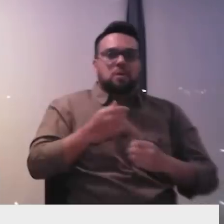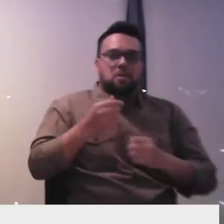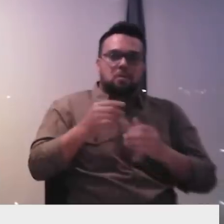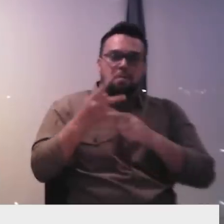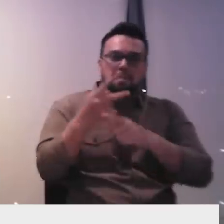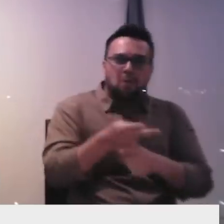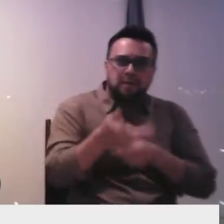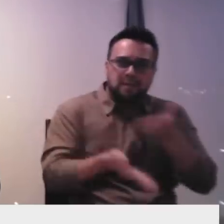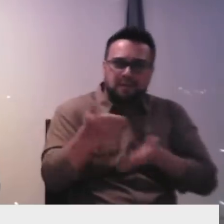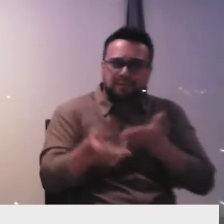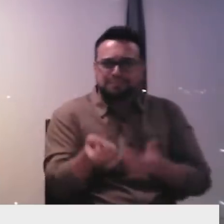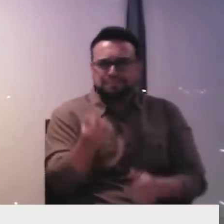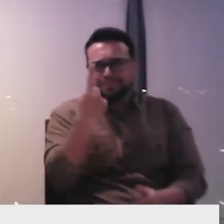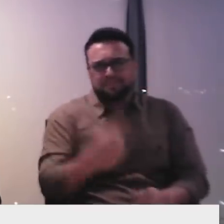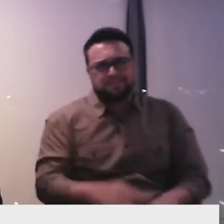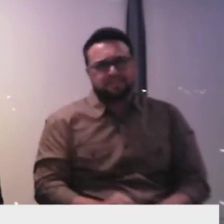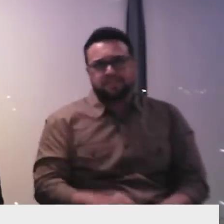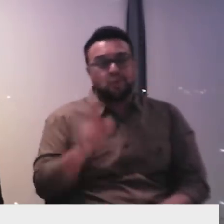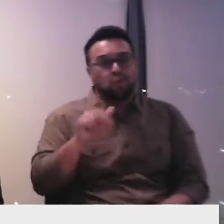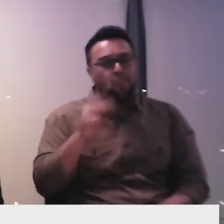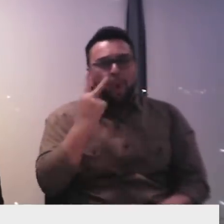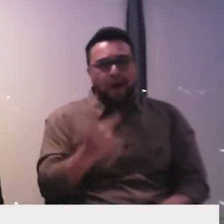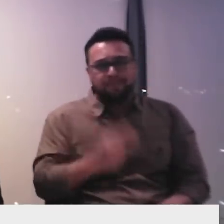tratamento. Parece que...